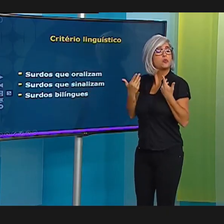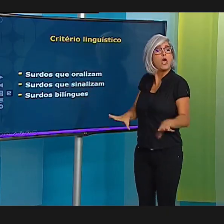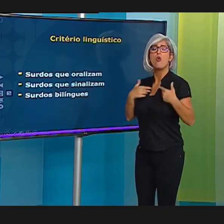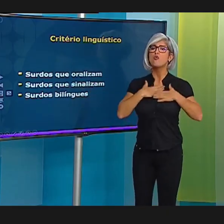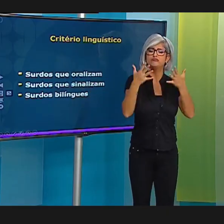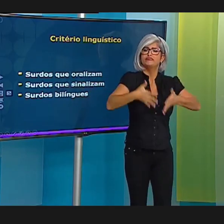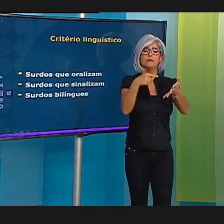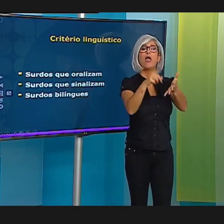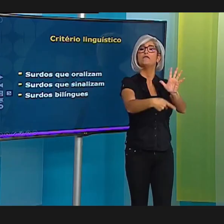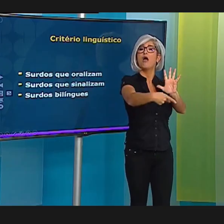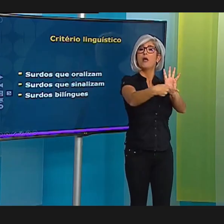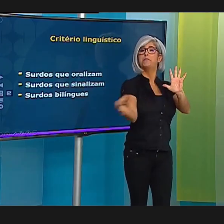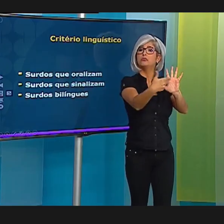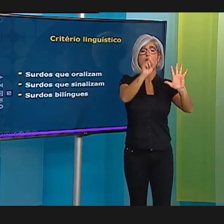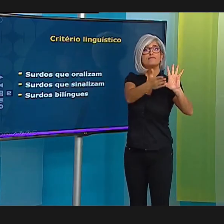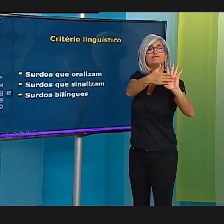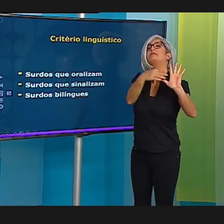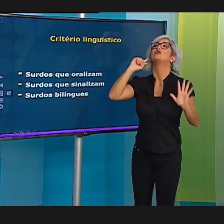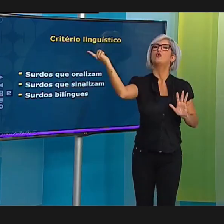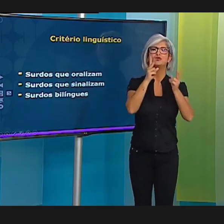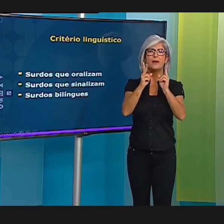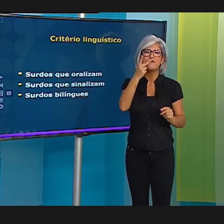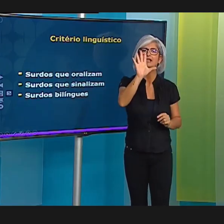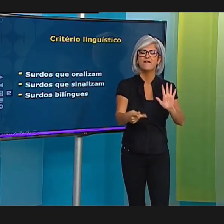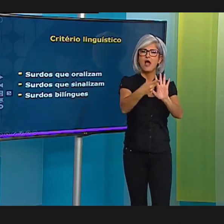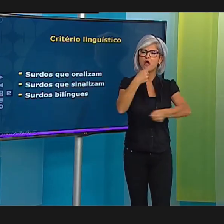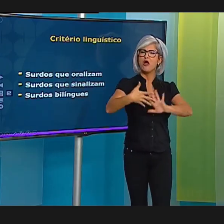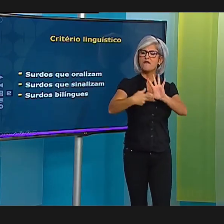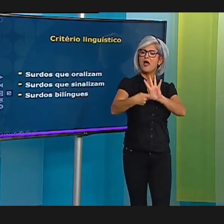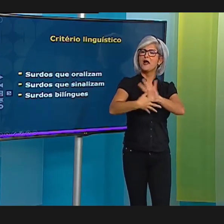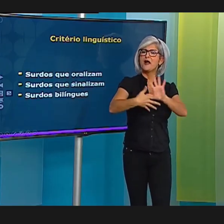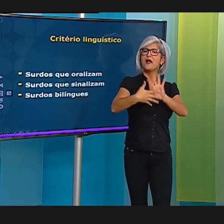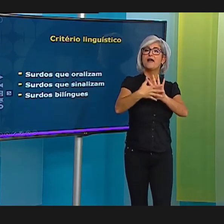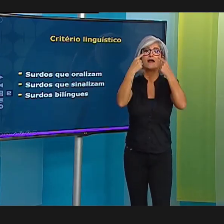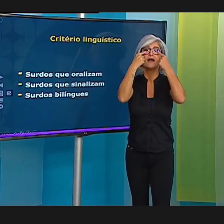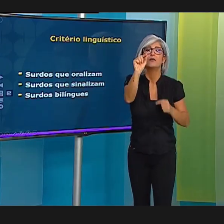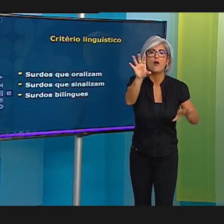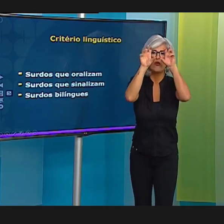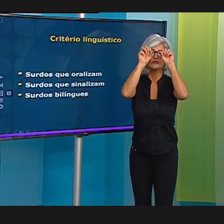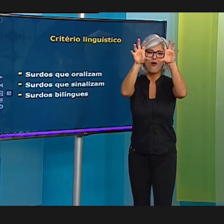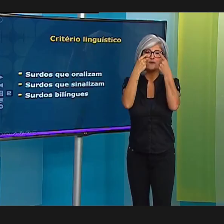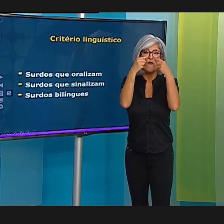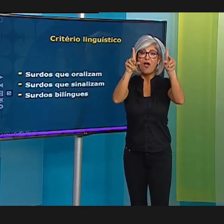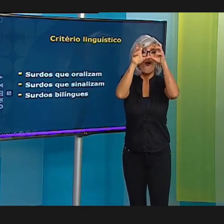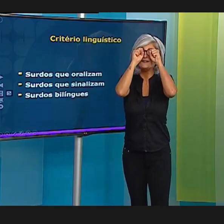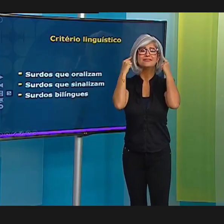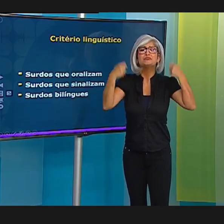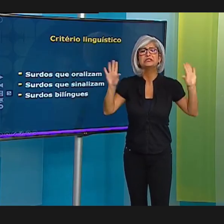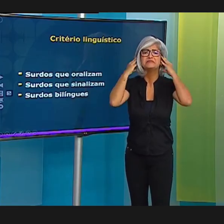não têm interesse também em se comunicar através da oralidade, pois a sua mão fala e através dela o processo de comunicação para ele é qualitativo. E a comunicação visual, que vai fazer a captação